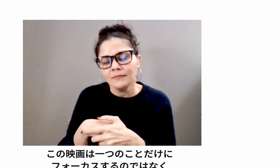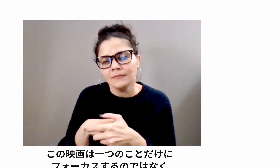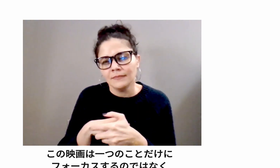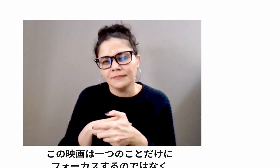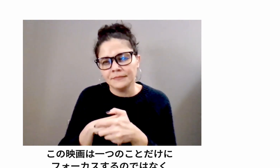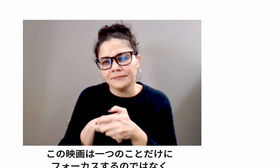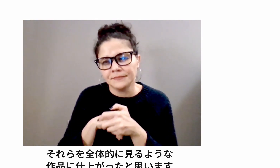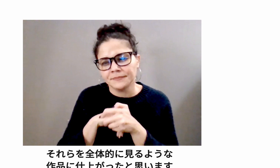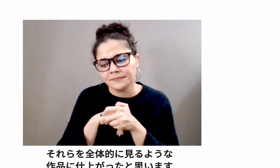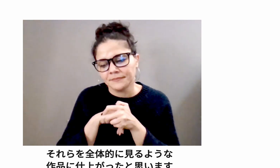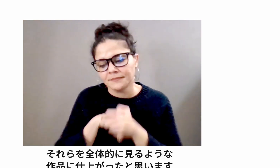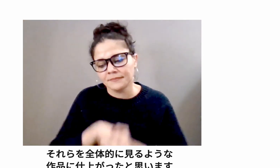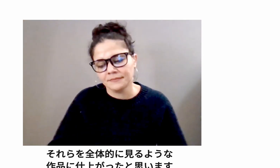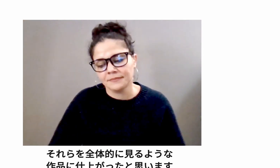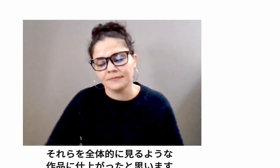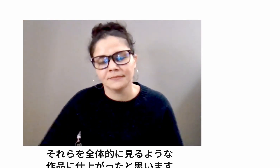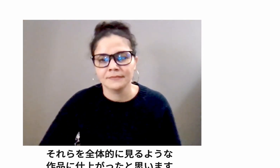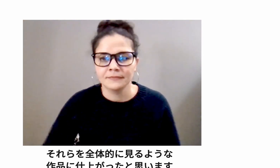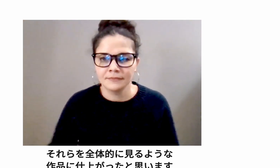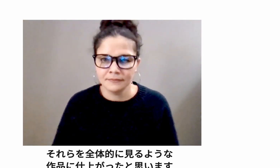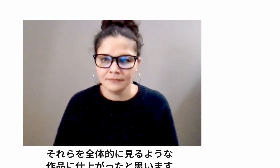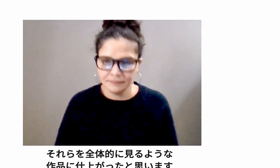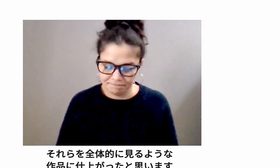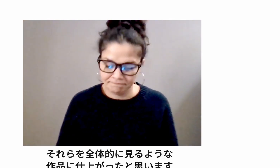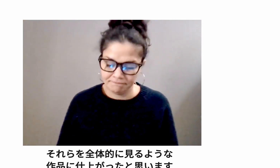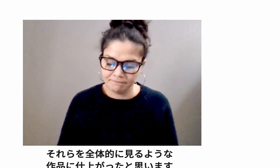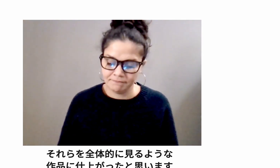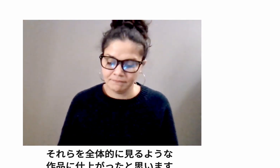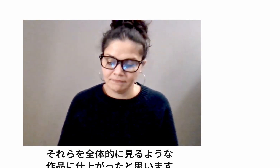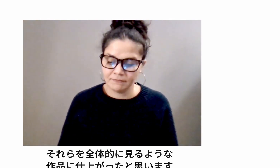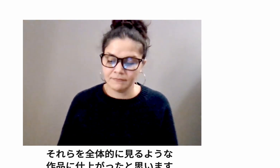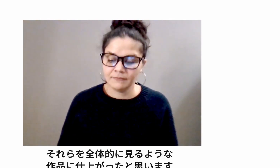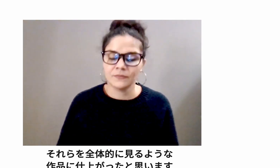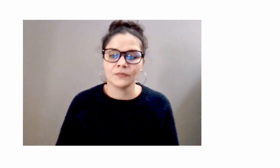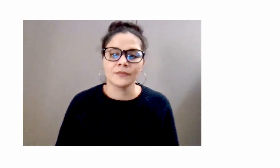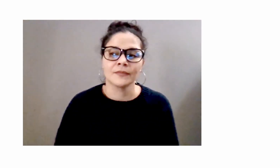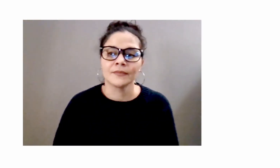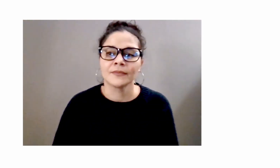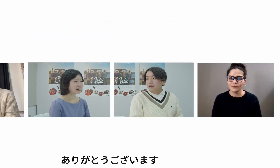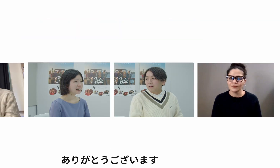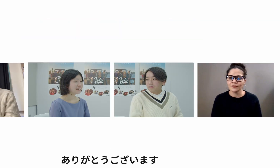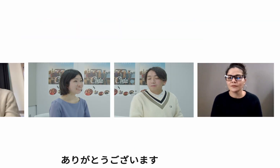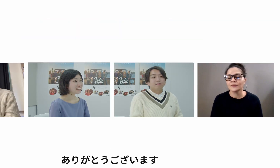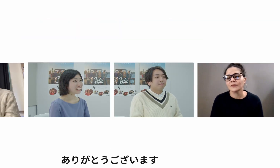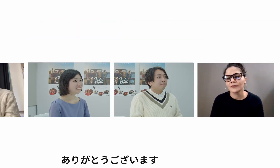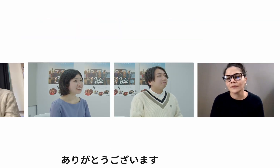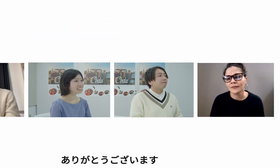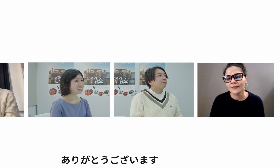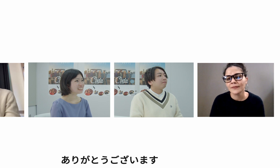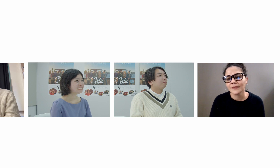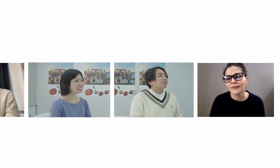く、全体的に見るような映画に仕上がったと思っています。 ありがとうございます。そうです